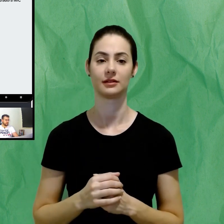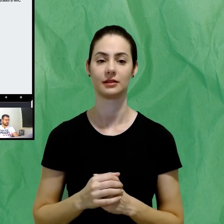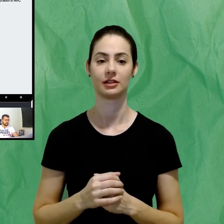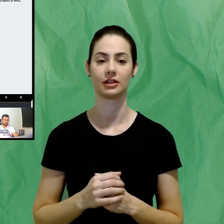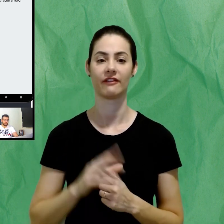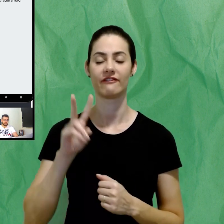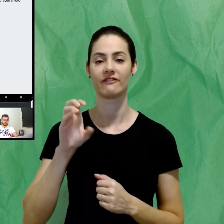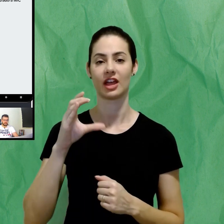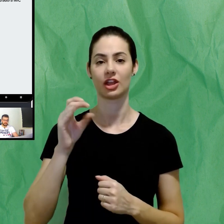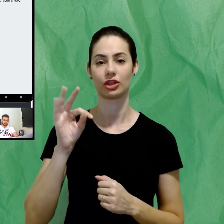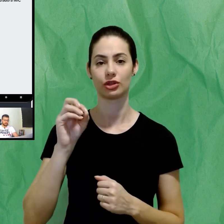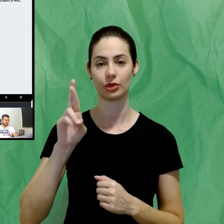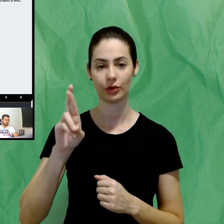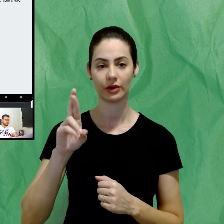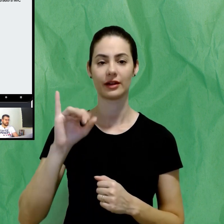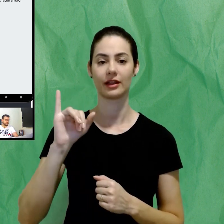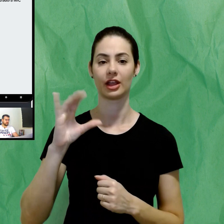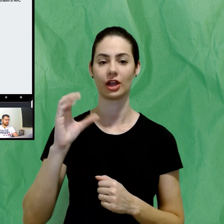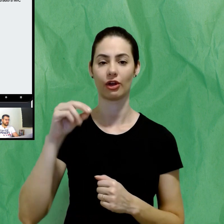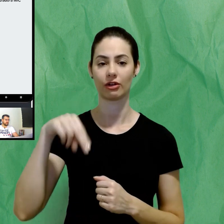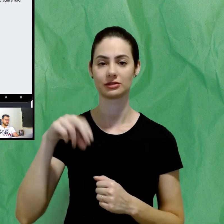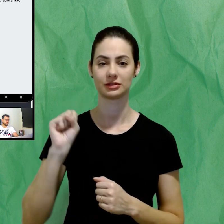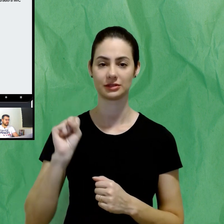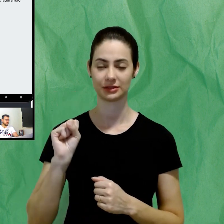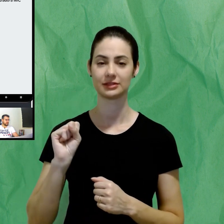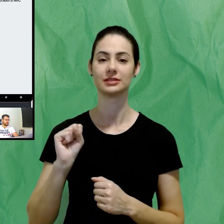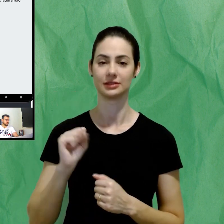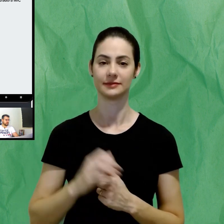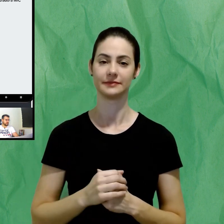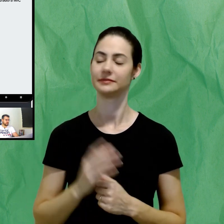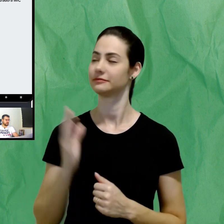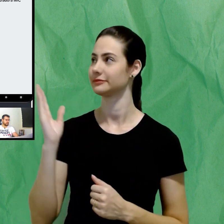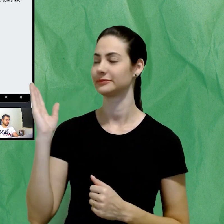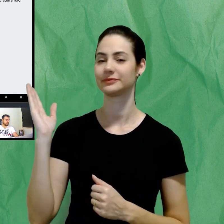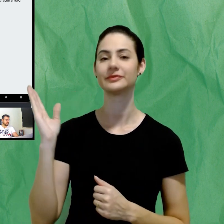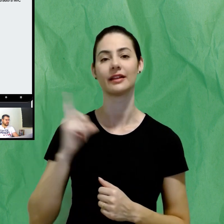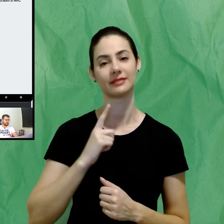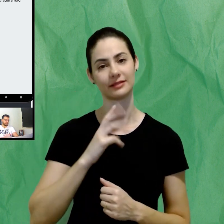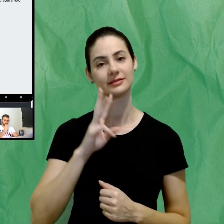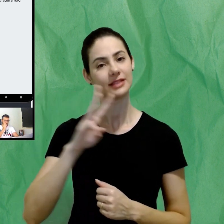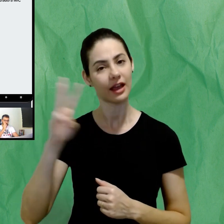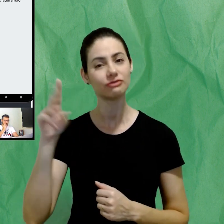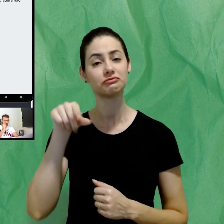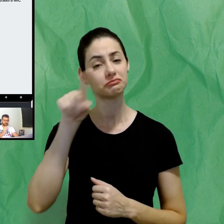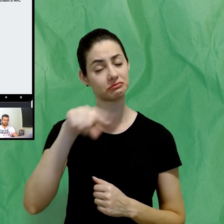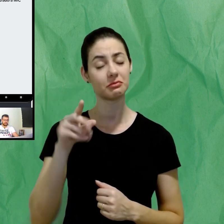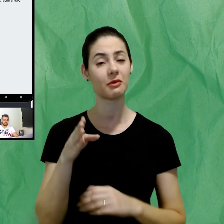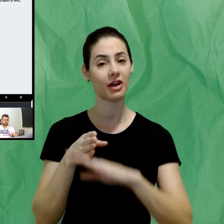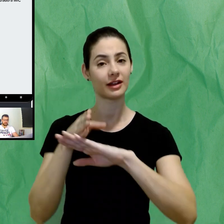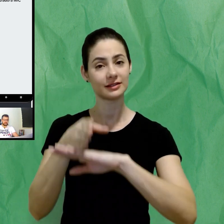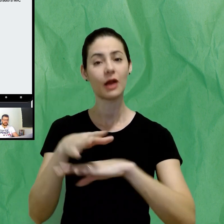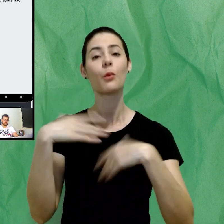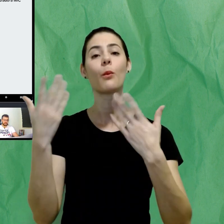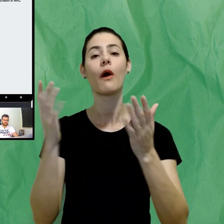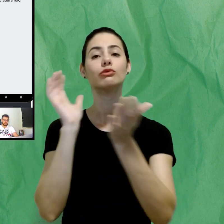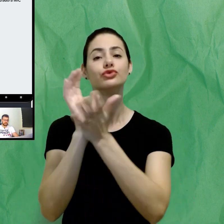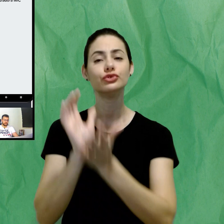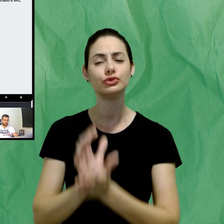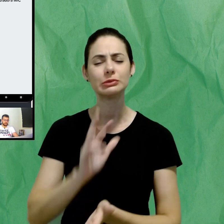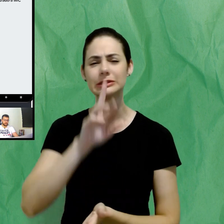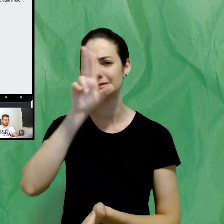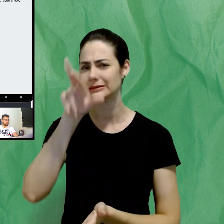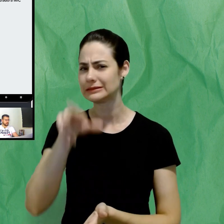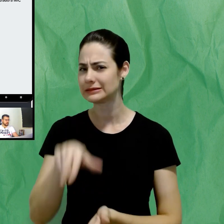/vectoricons. Então a gente vai importar lá do Expo, né? A documentação do Expo está lá no site. Vocês podem ir lá e ver os tipos de ícones que a gente